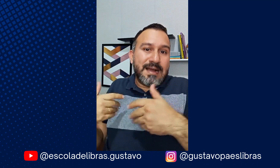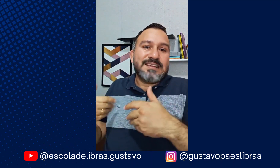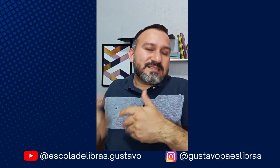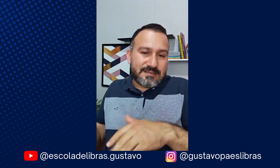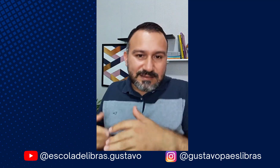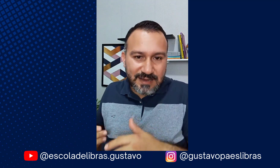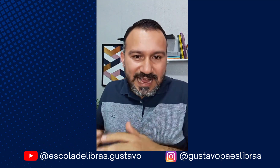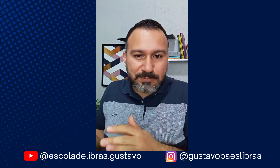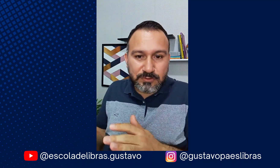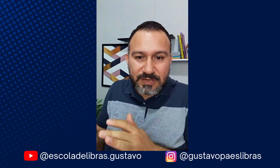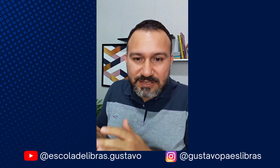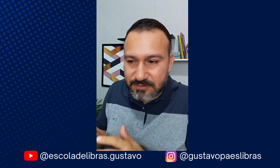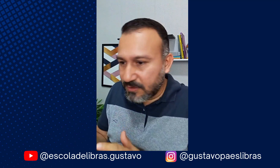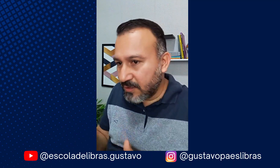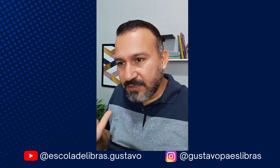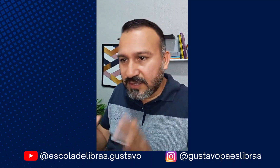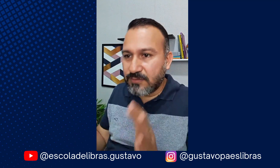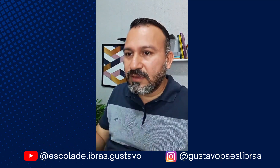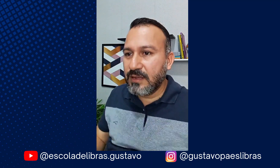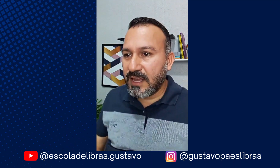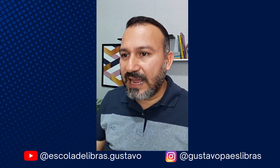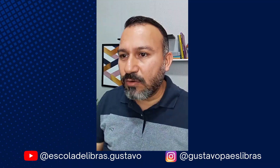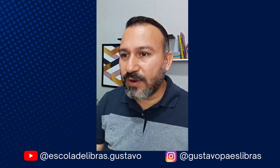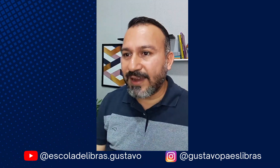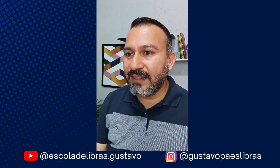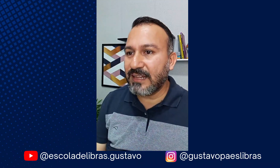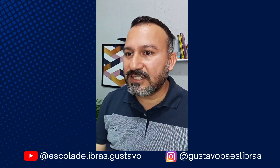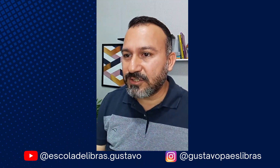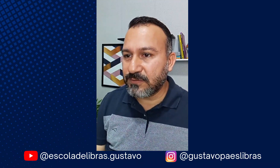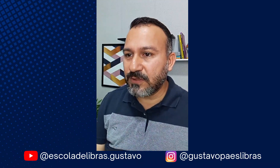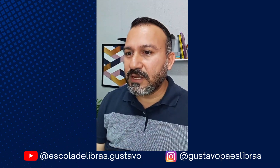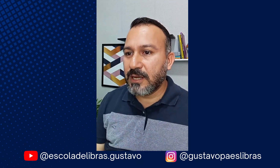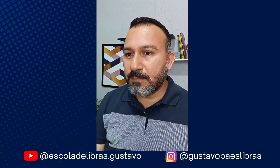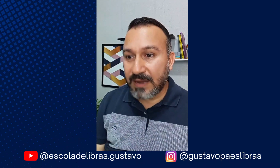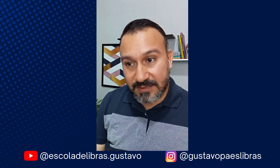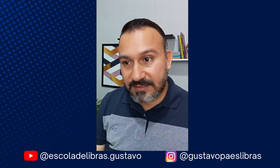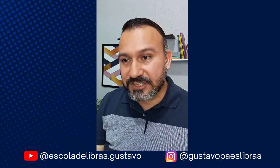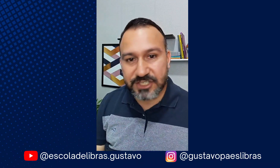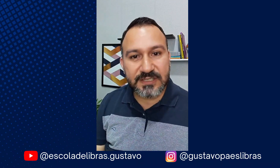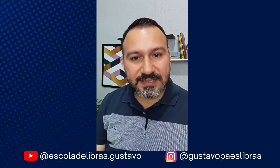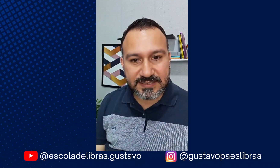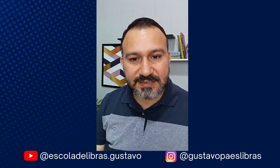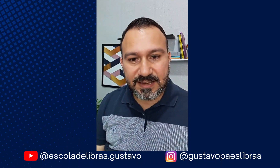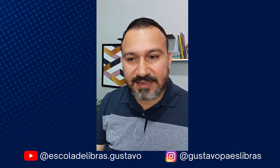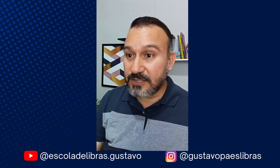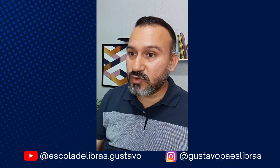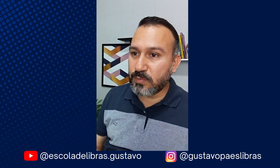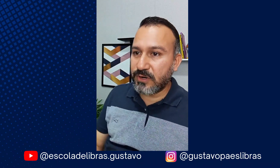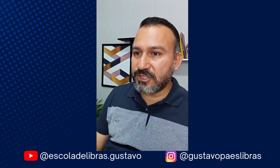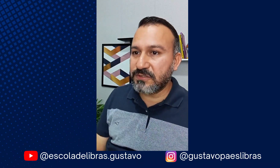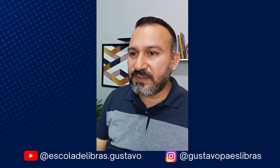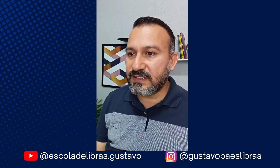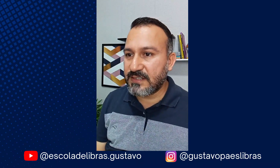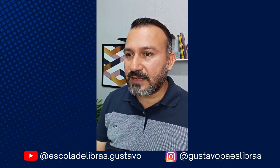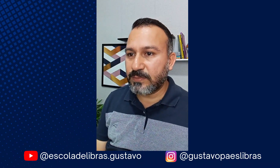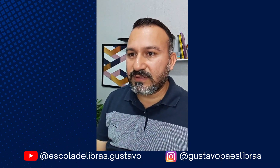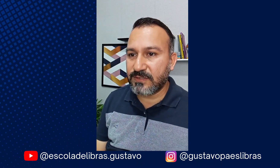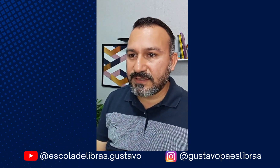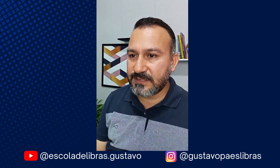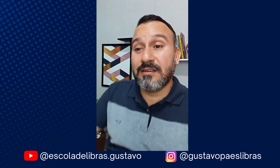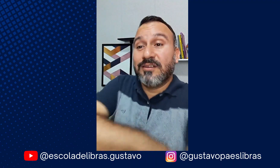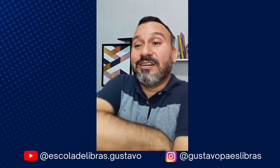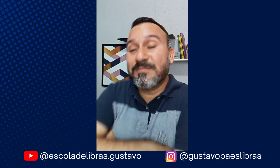querem mais rápido do que isso. Então, é algo relativo. Mas a gente dá, sim, esse suporte diferenciado